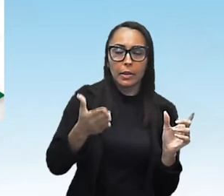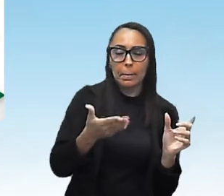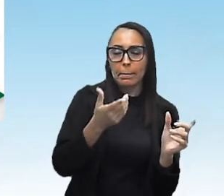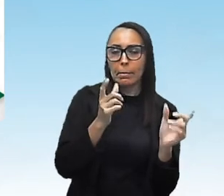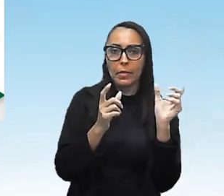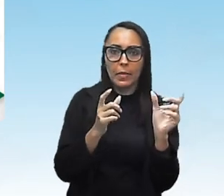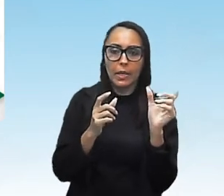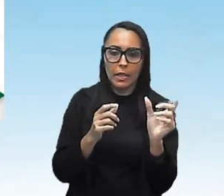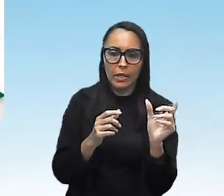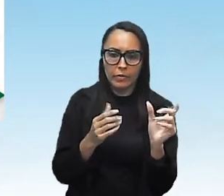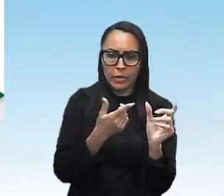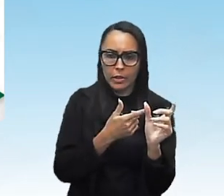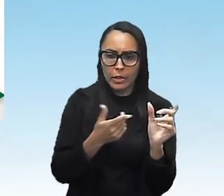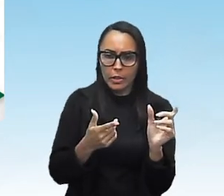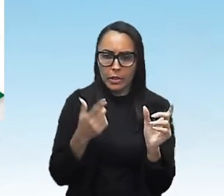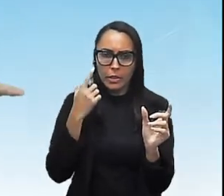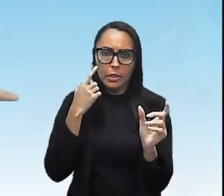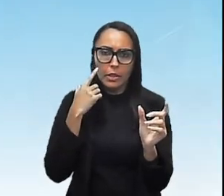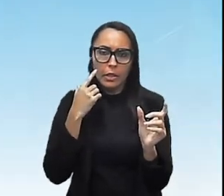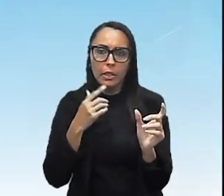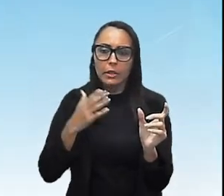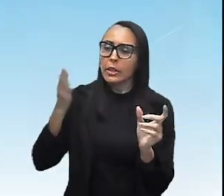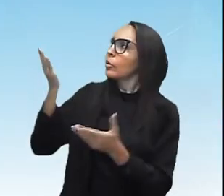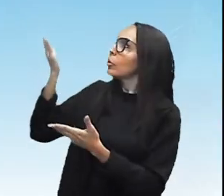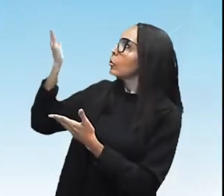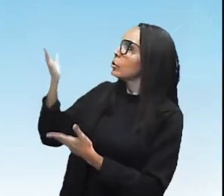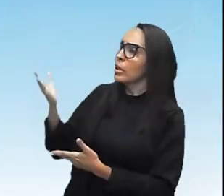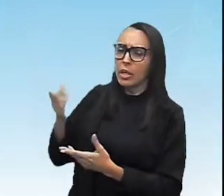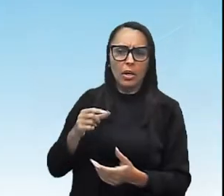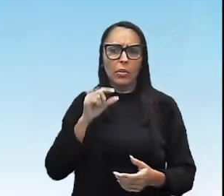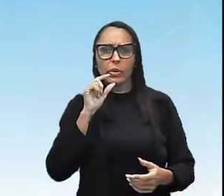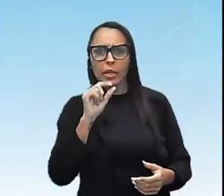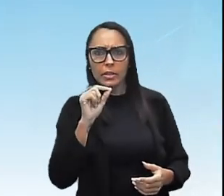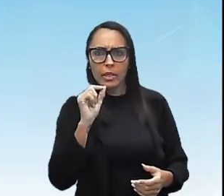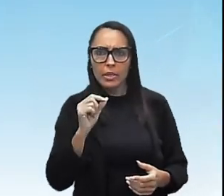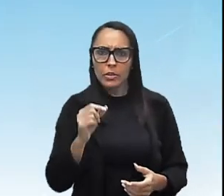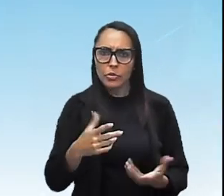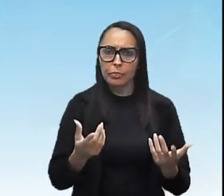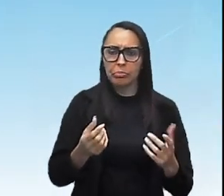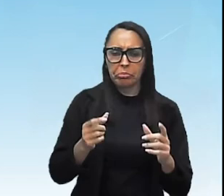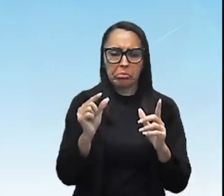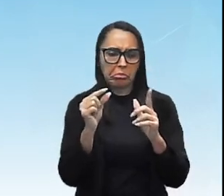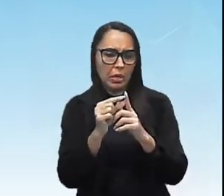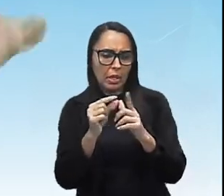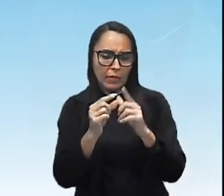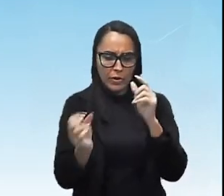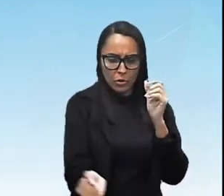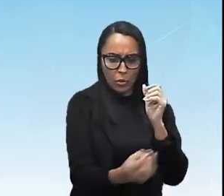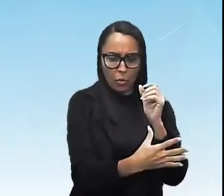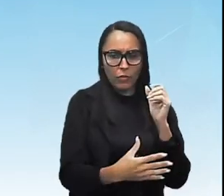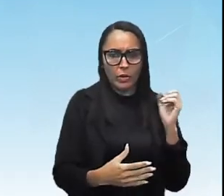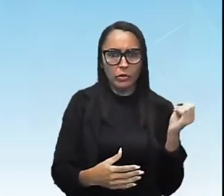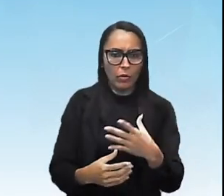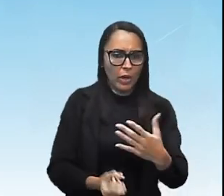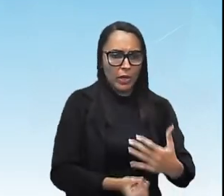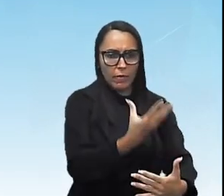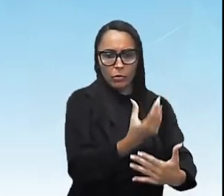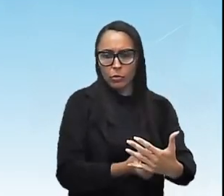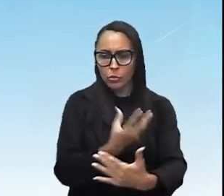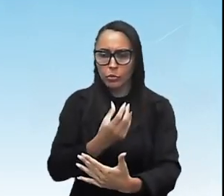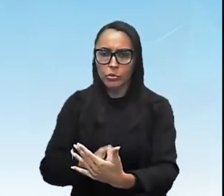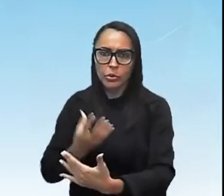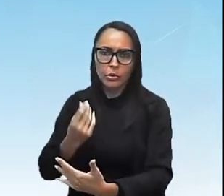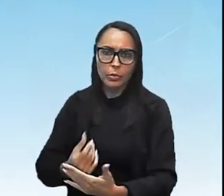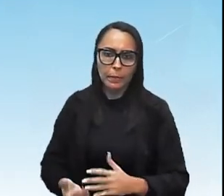valize. Neologismo, o que seria isso? Palavras novas. Nós vamos conhecer as palavras novas. Então